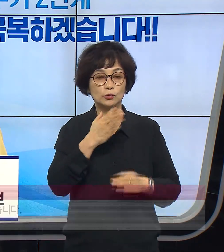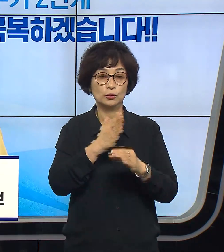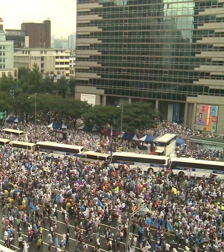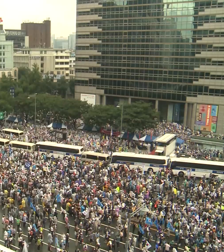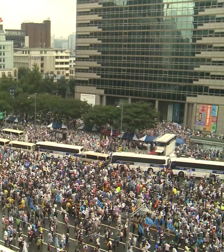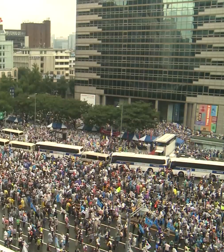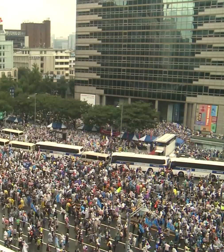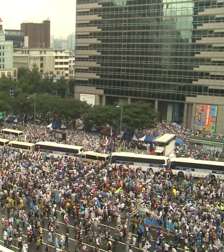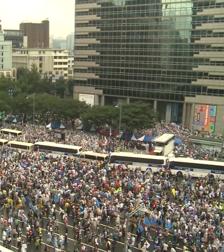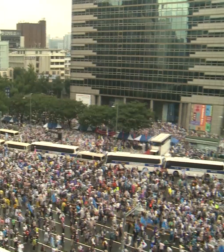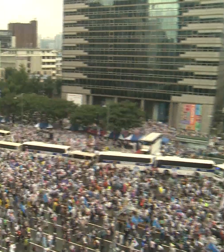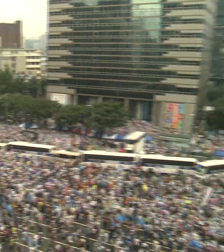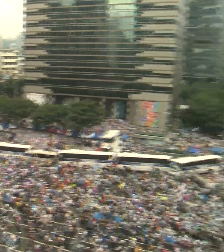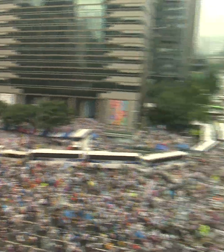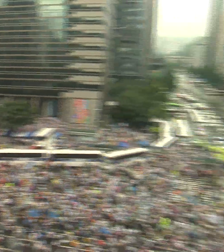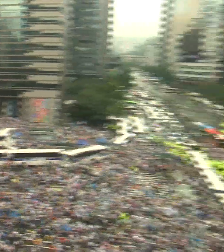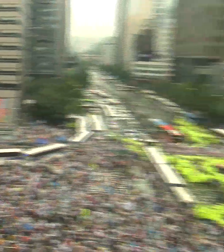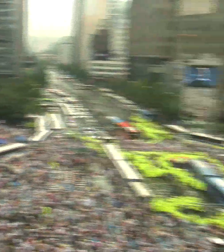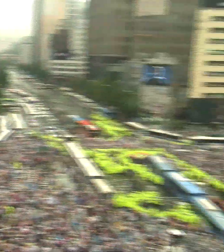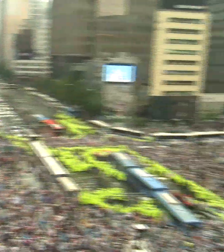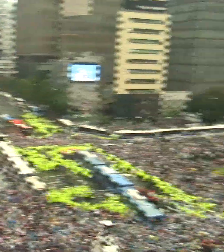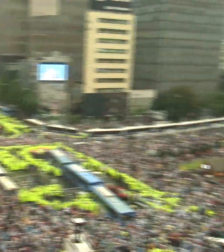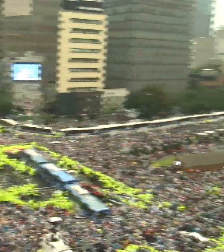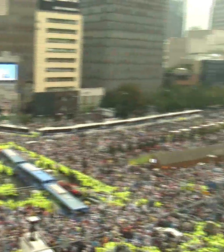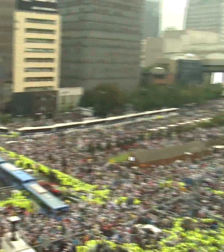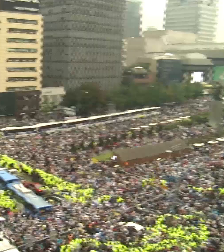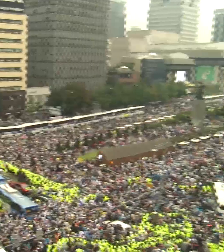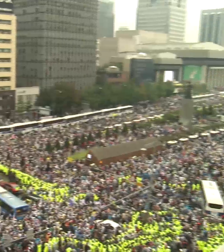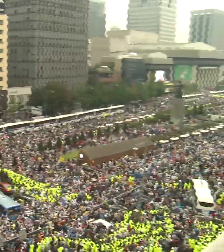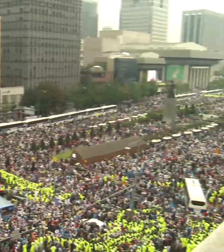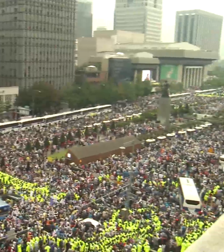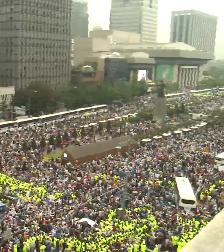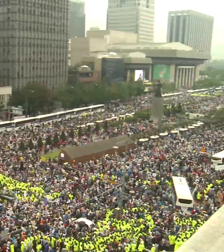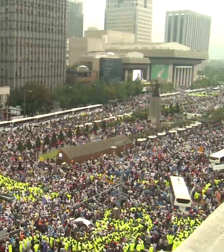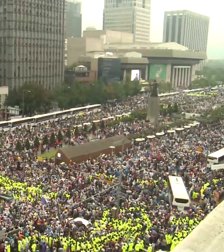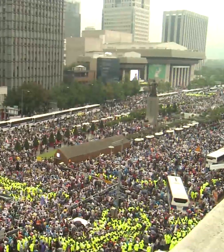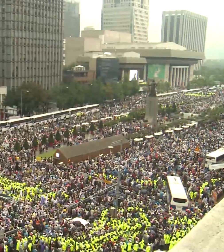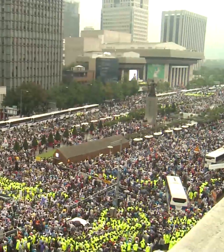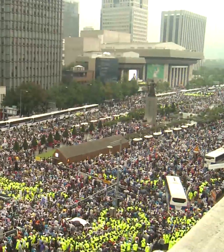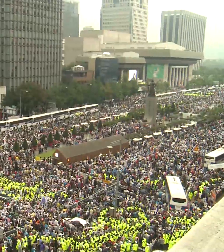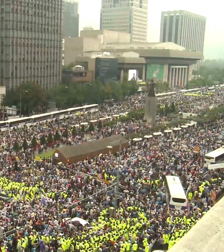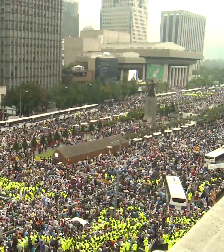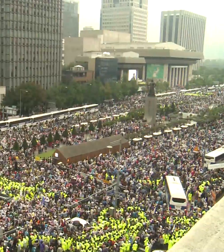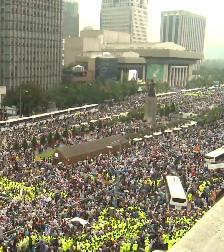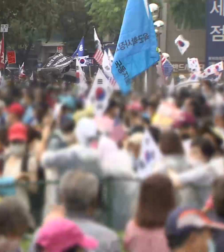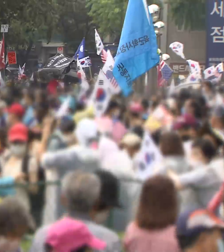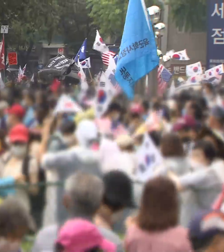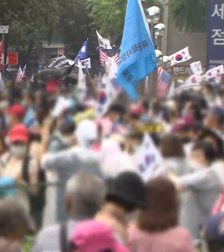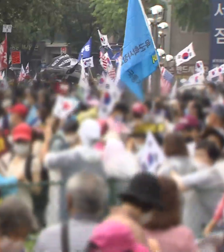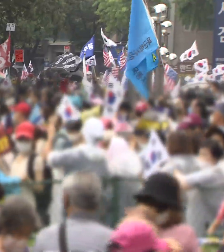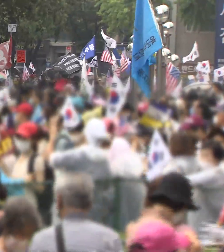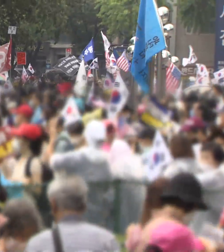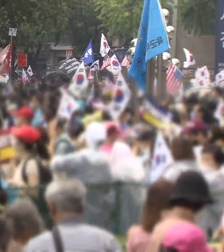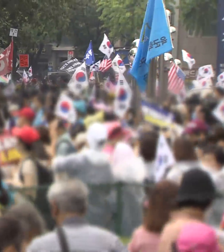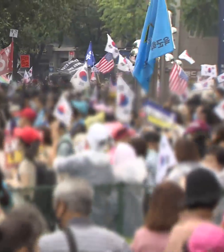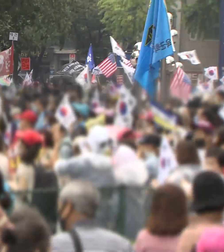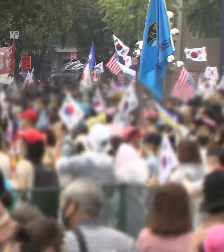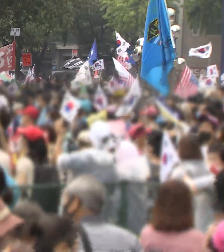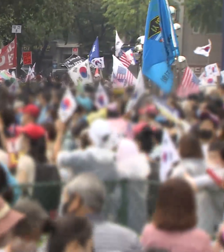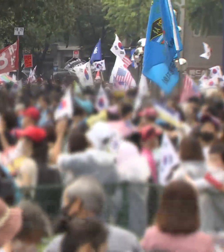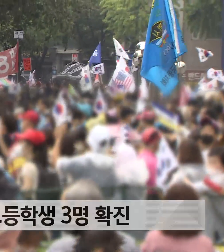있습니다. 부산시는 인솔 책임자 22명의 명단을 확보해 전체 참가자 명단을 확보하는 데 주력하고